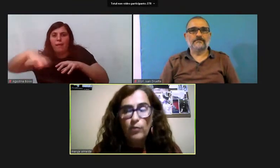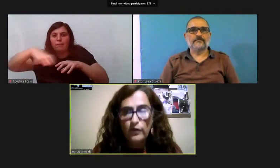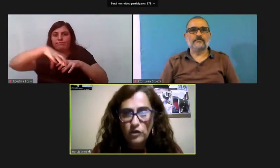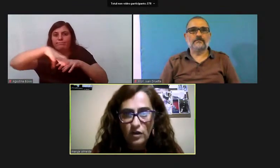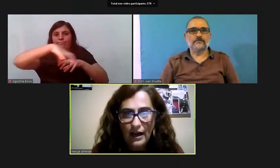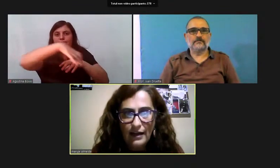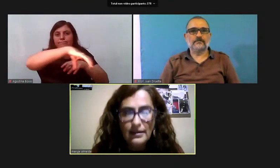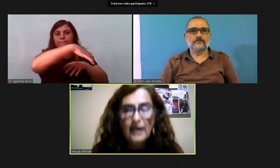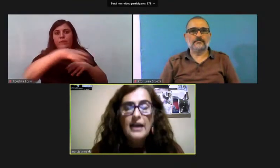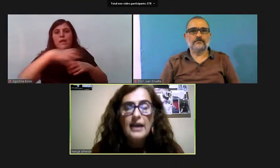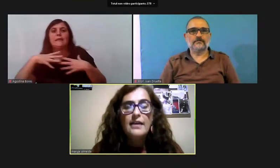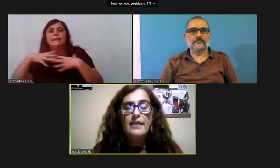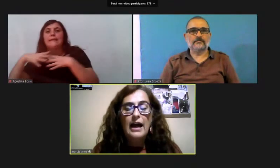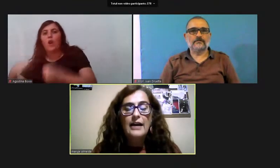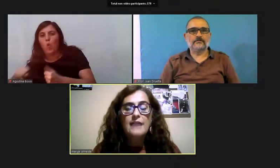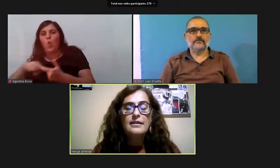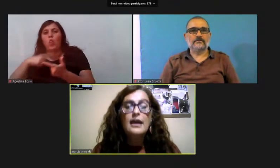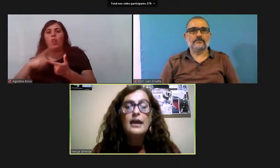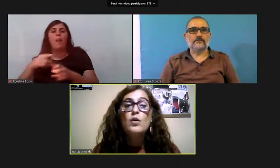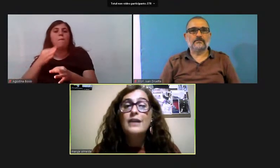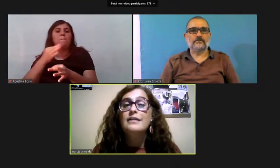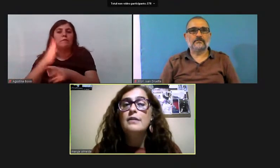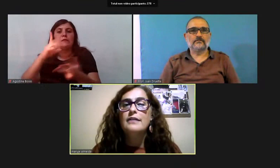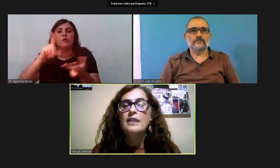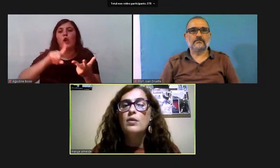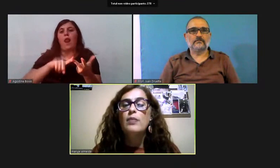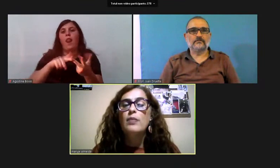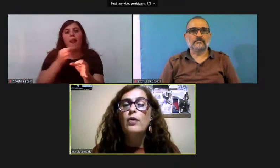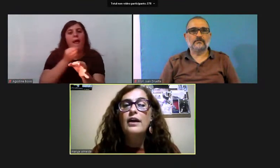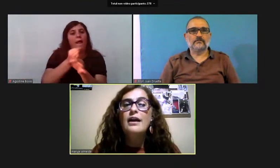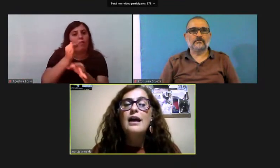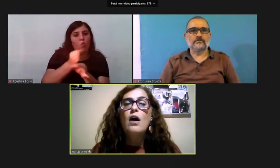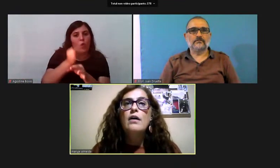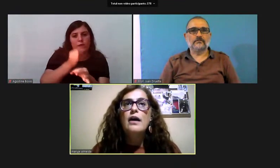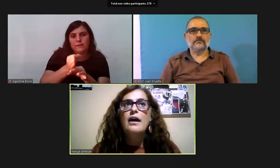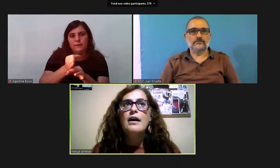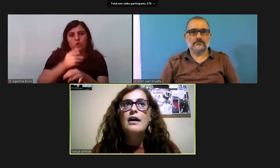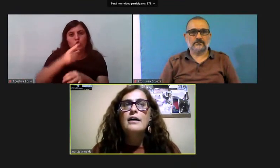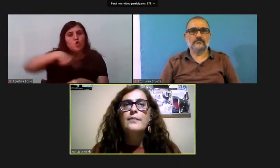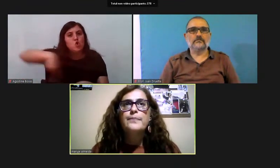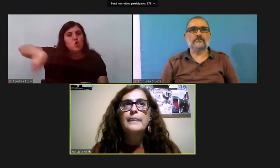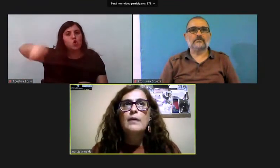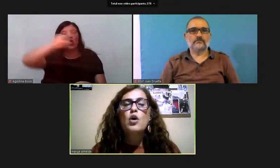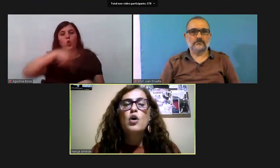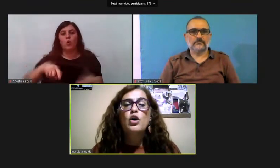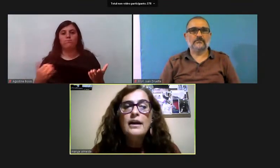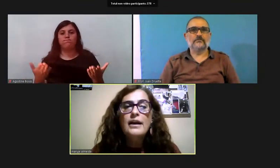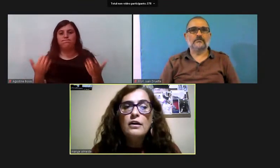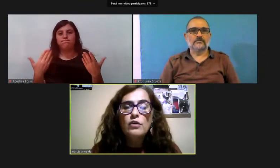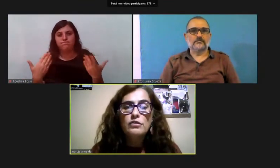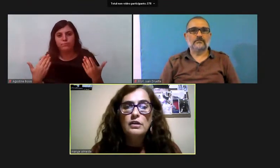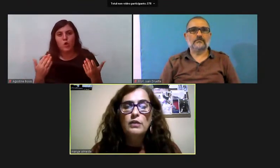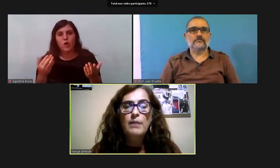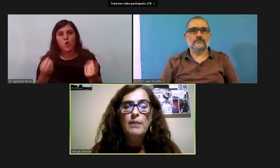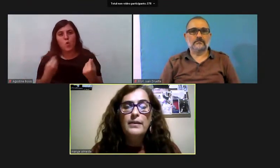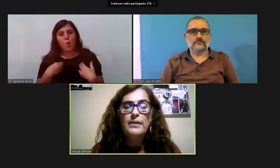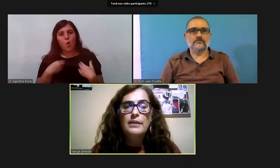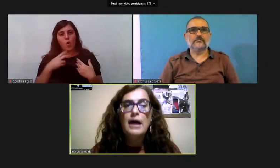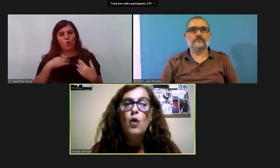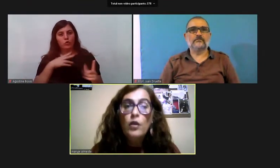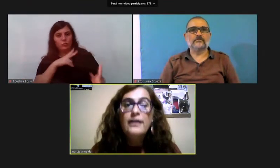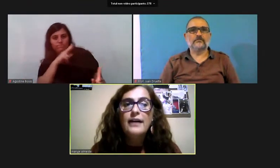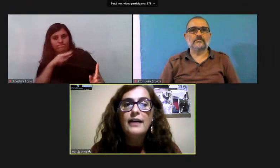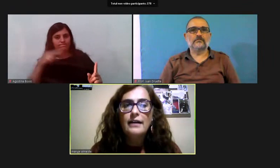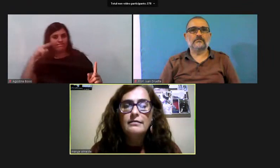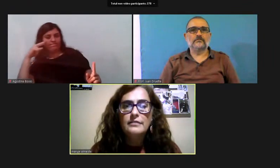los profesionales y desde las áreas educativas. Tenemos que poder, digamos, corrernos de una